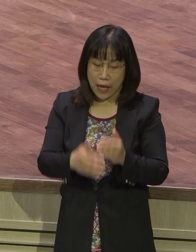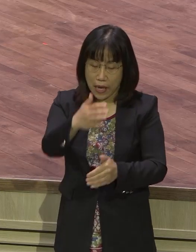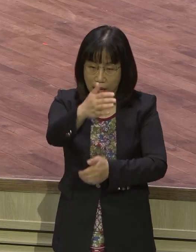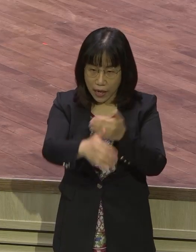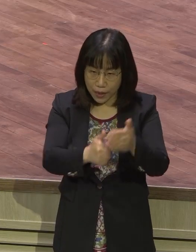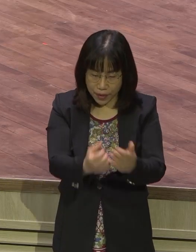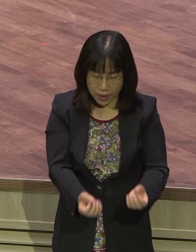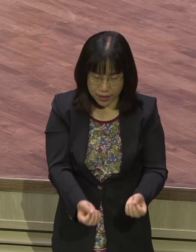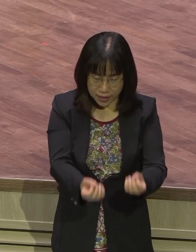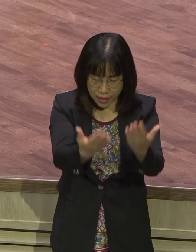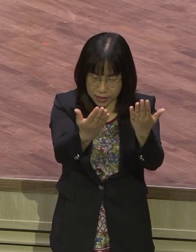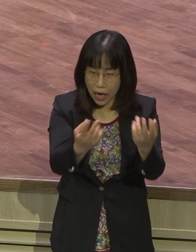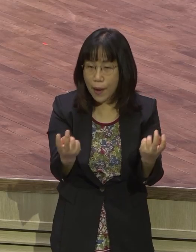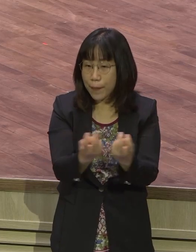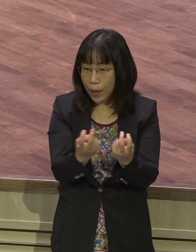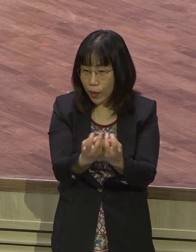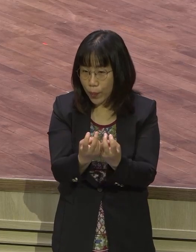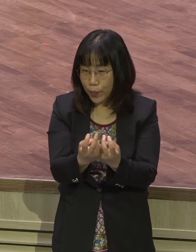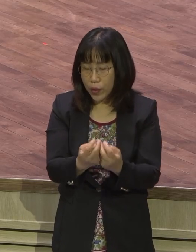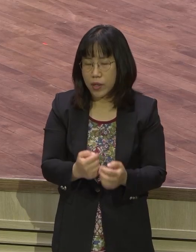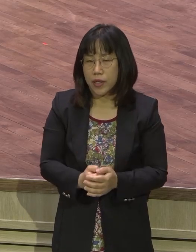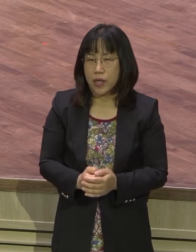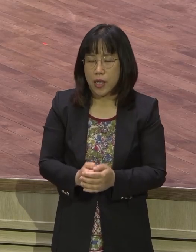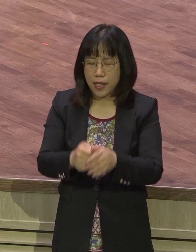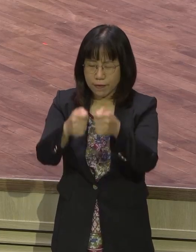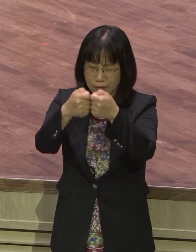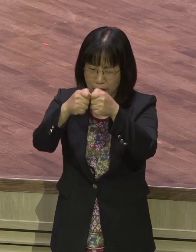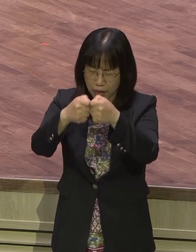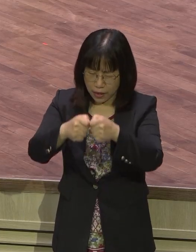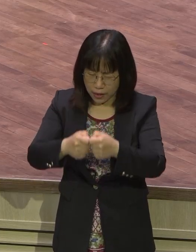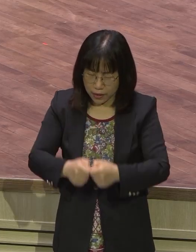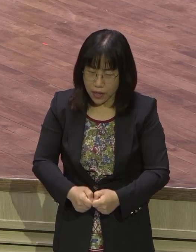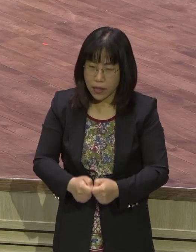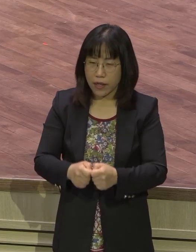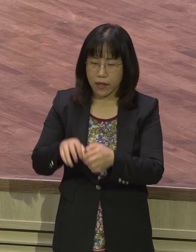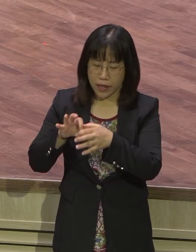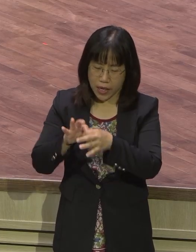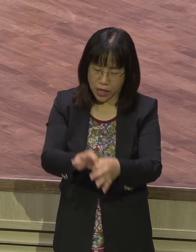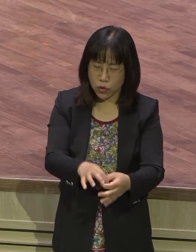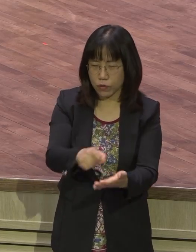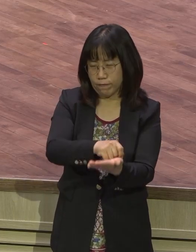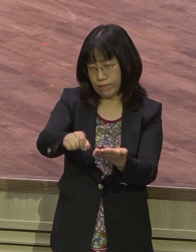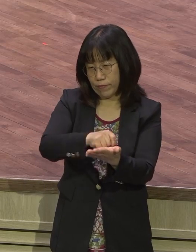긴장해야 됩니다 교회에서 예배 드리기 보다 7장까지 4주 상세하게 하나님이 설명을 해 주셨어요